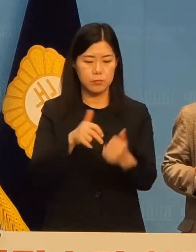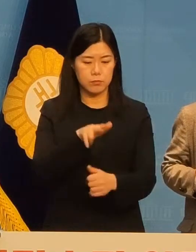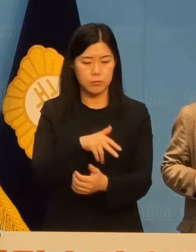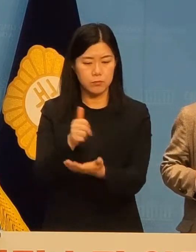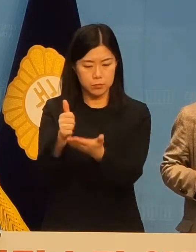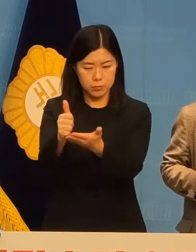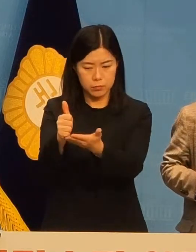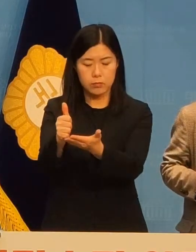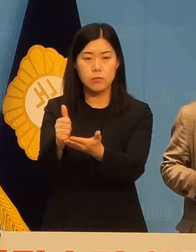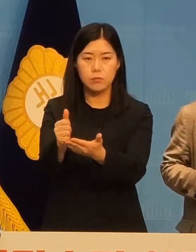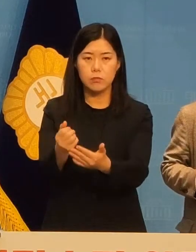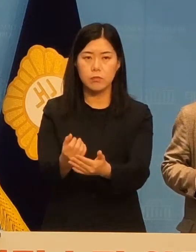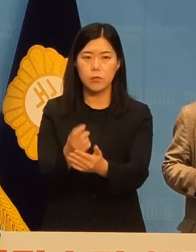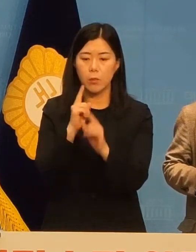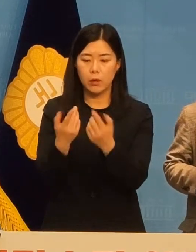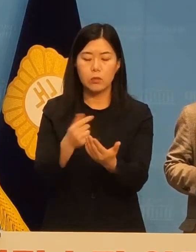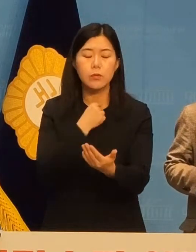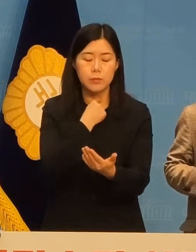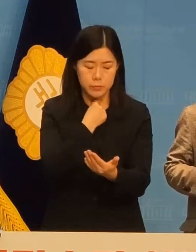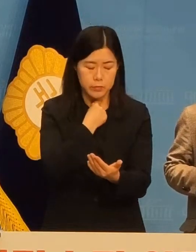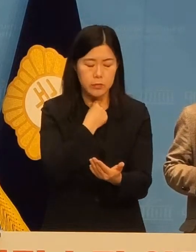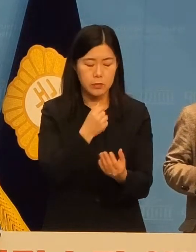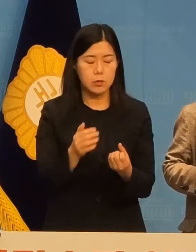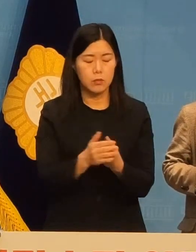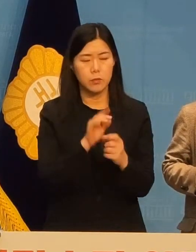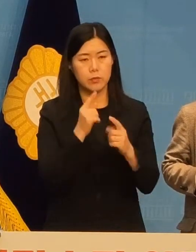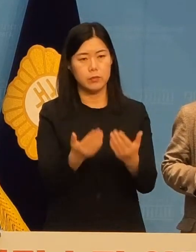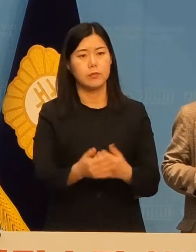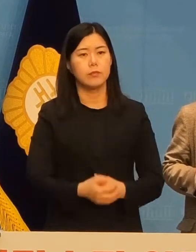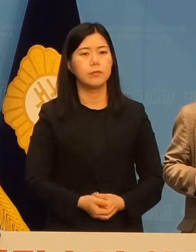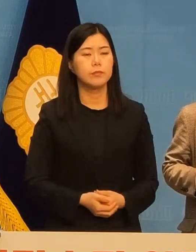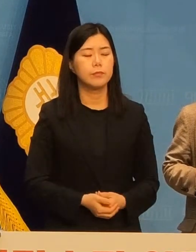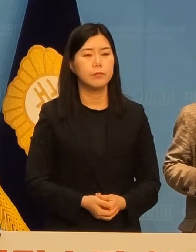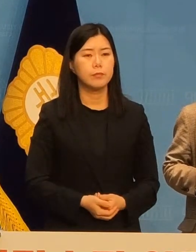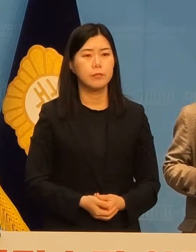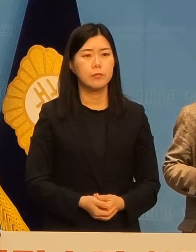꼭 드리고 싶은 말씀이 있어서 한 말씀 드리고자 합니다.